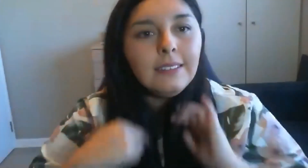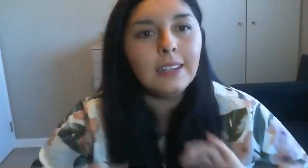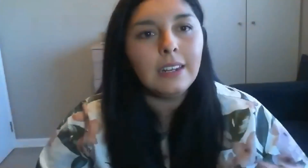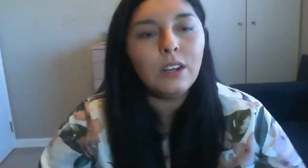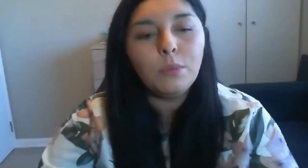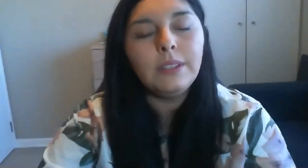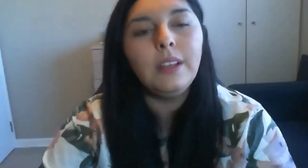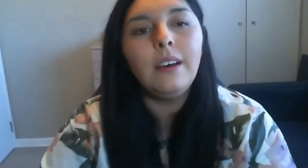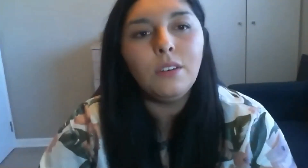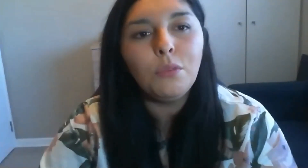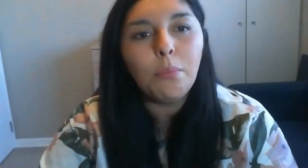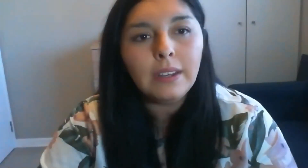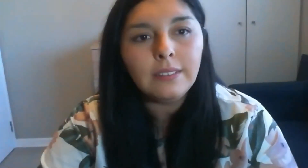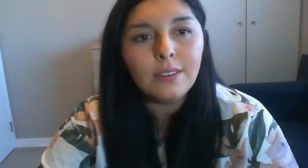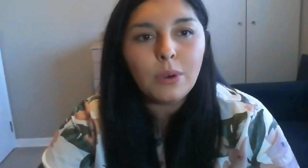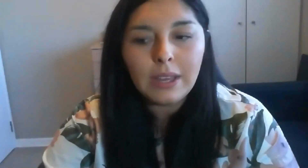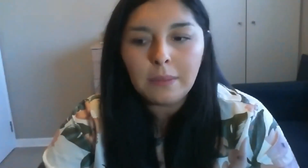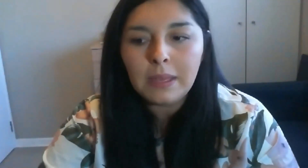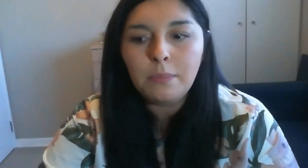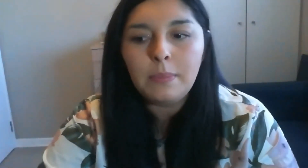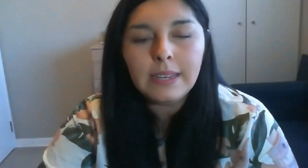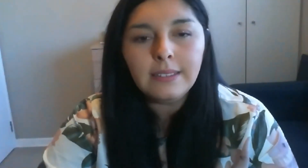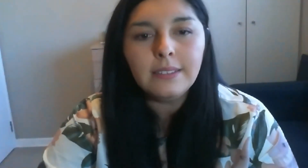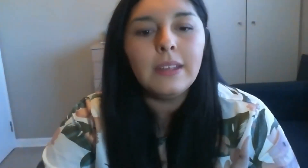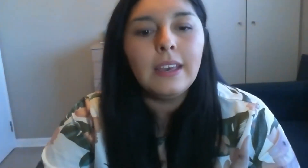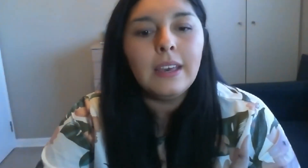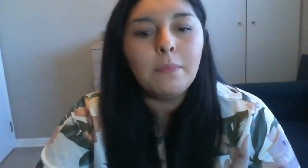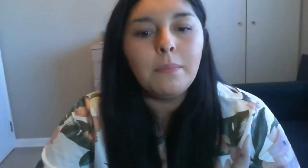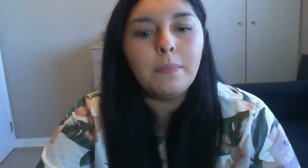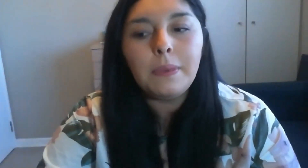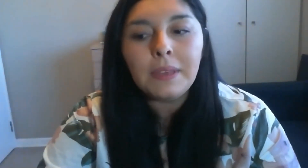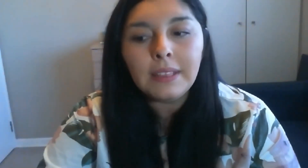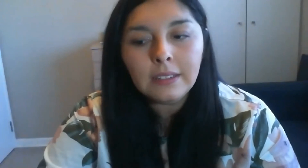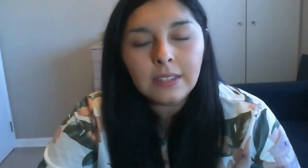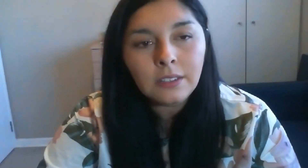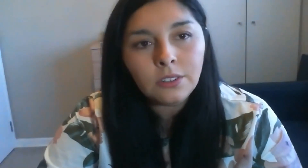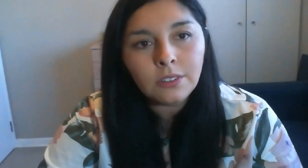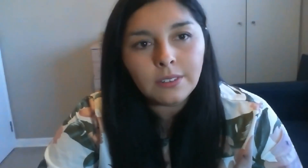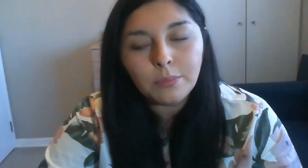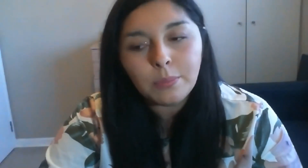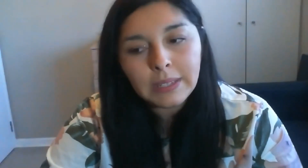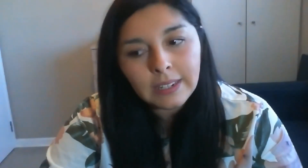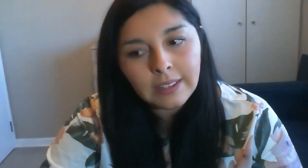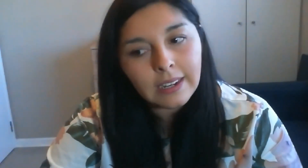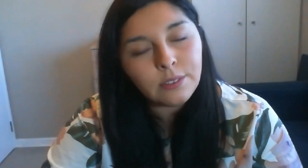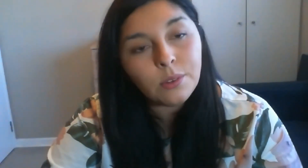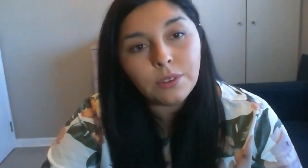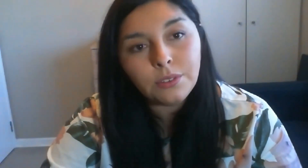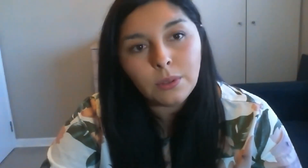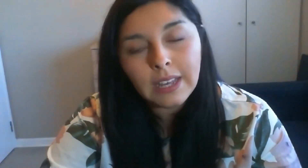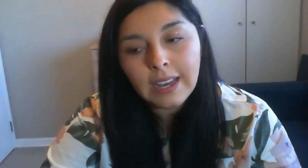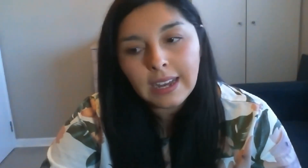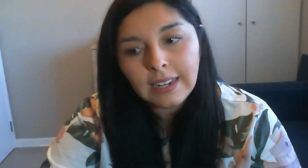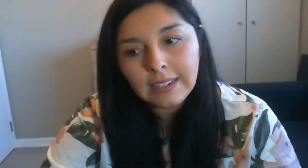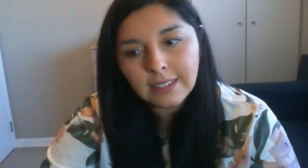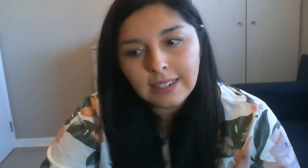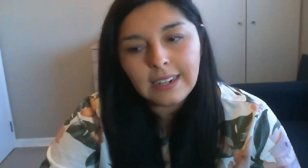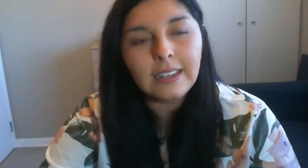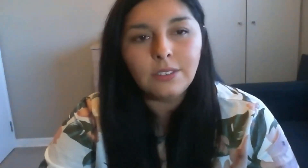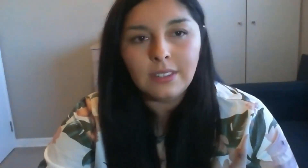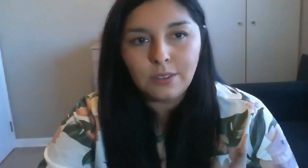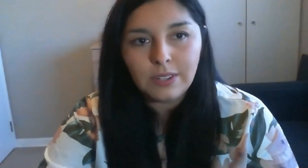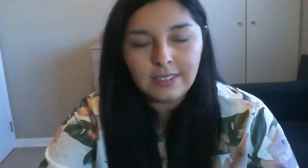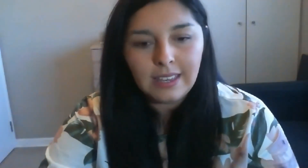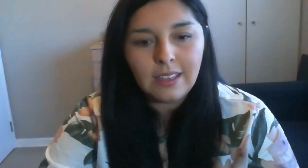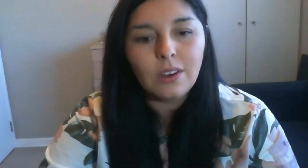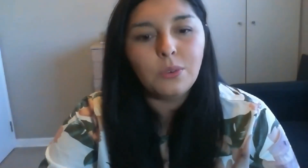esta alianza que les comentaba con PASIO, YP y PIS. Y mientras tanto, pueden dejar sus consultas acá en el chat en